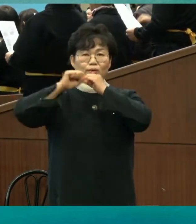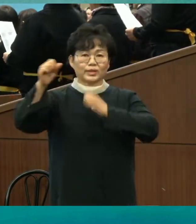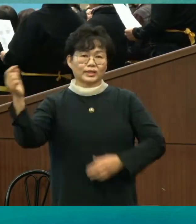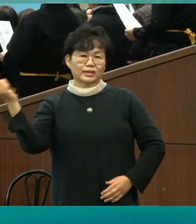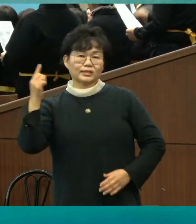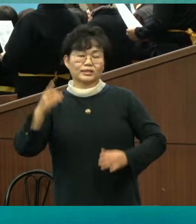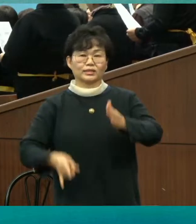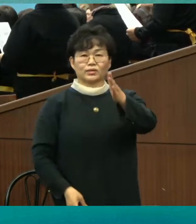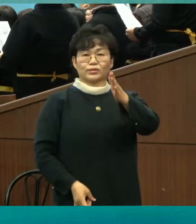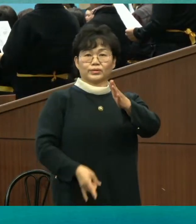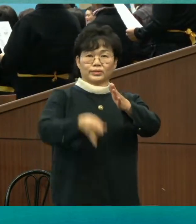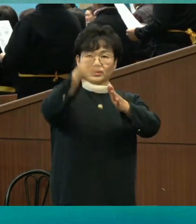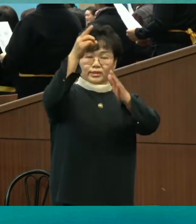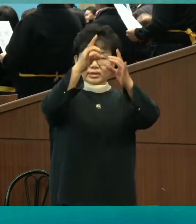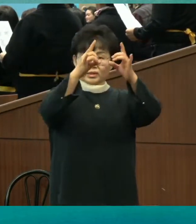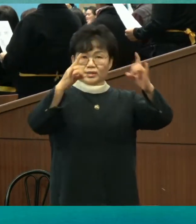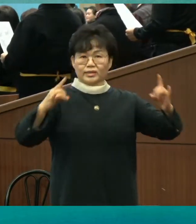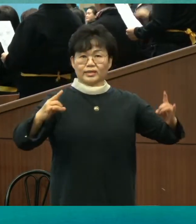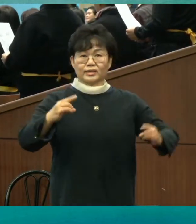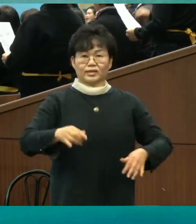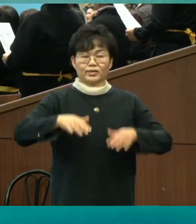소리 시온성에